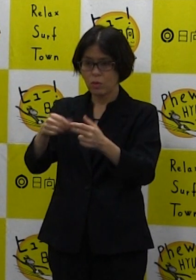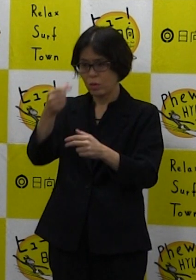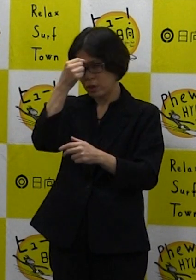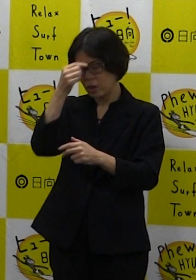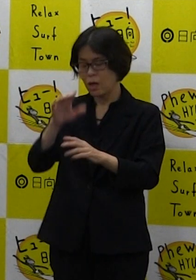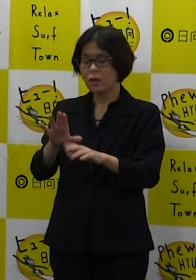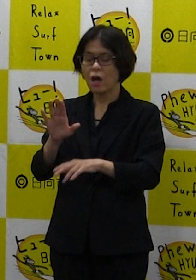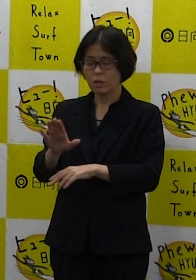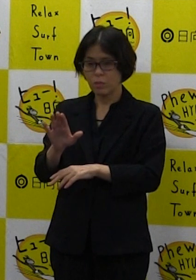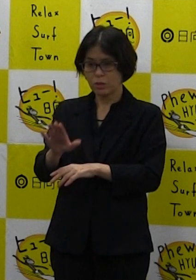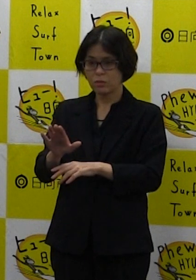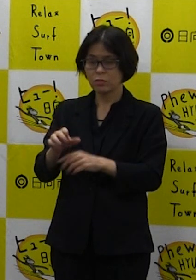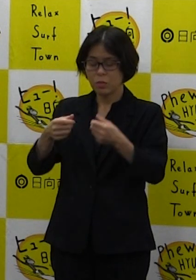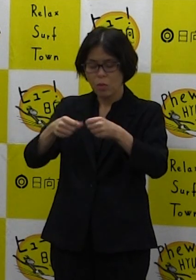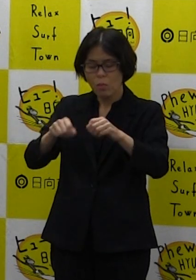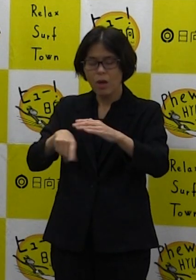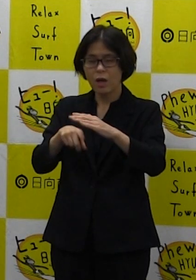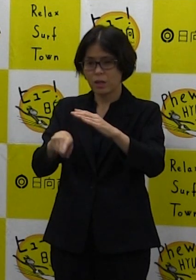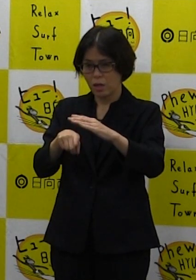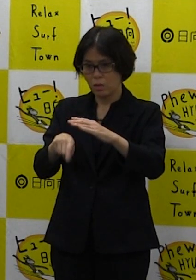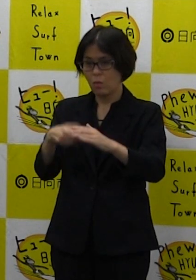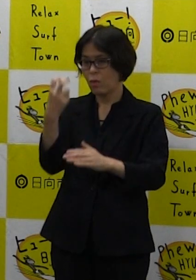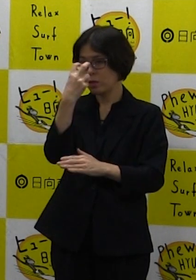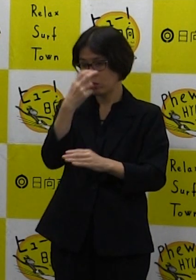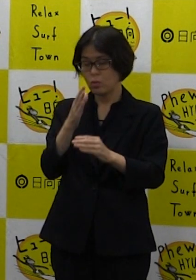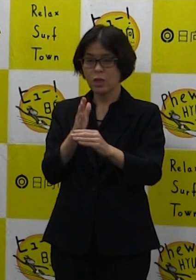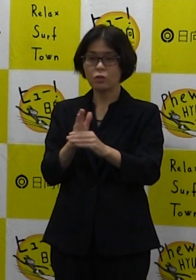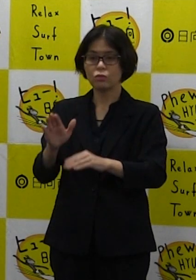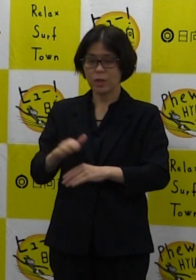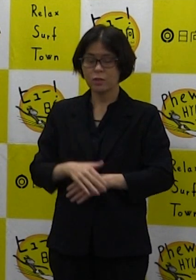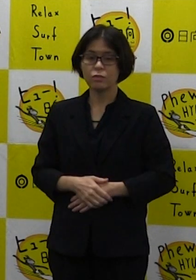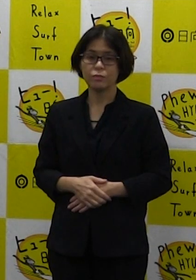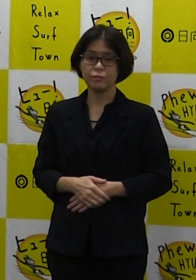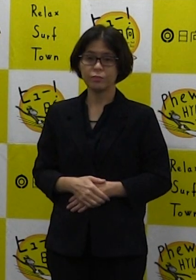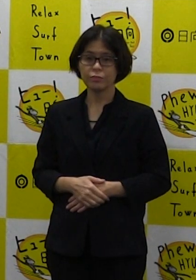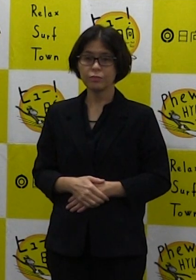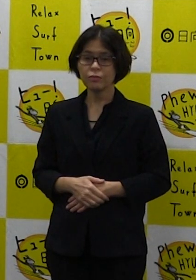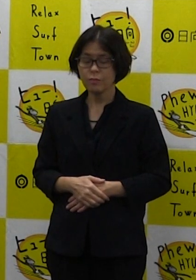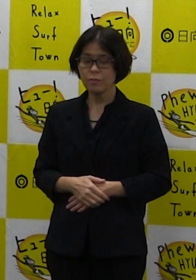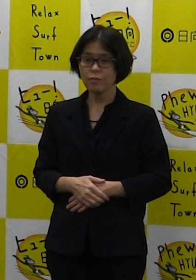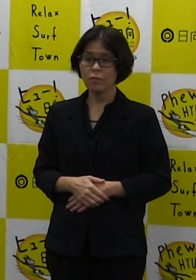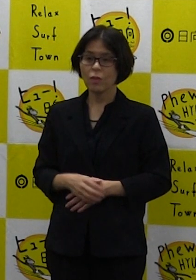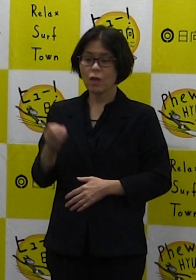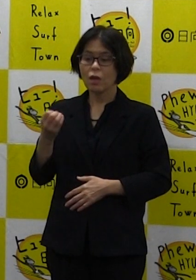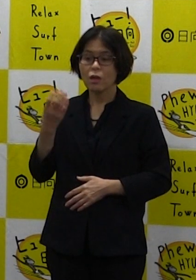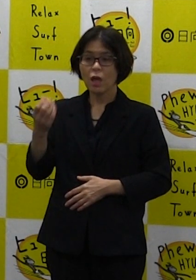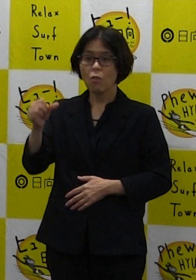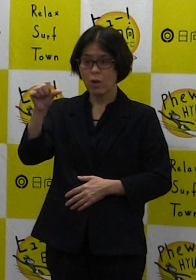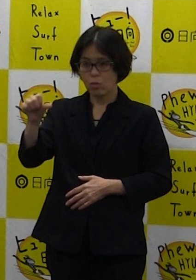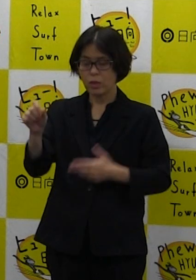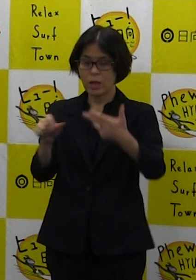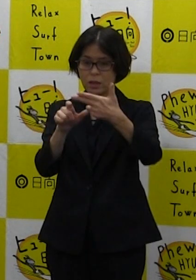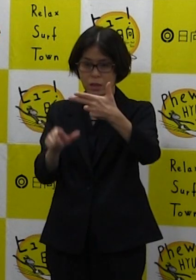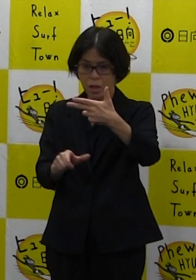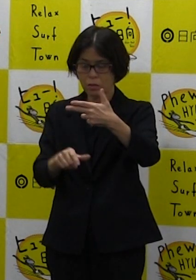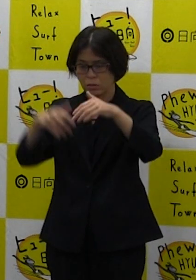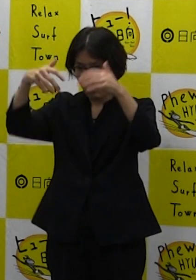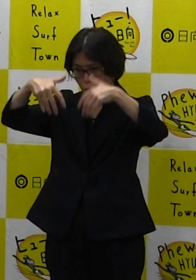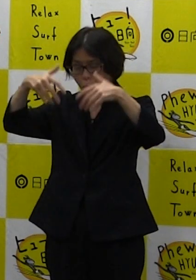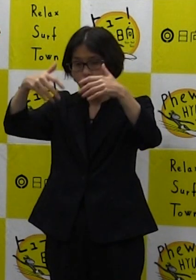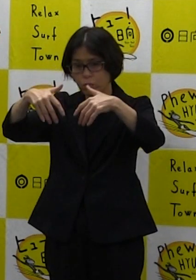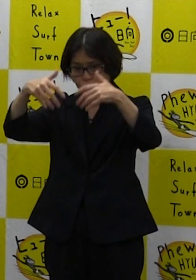の詳細につきましては現在調査中でございますなお令和5年7月豪雨によりまし